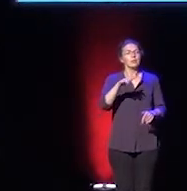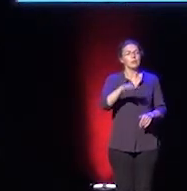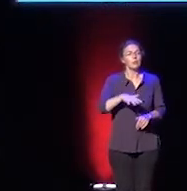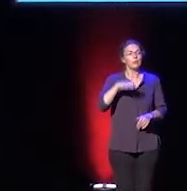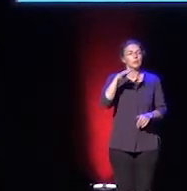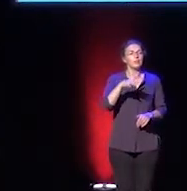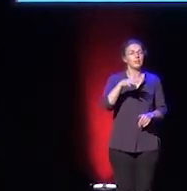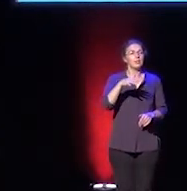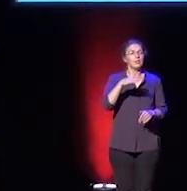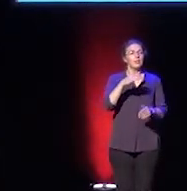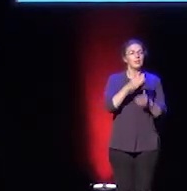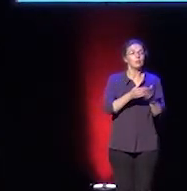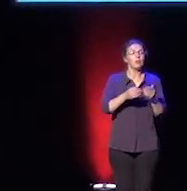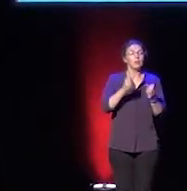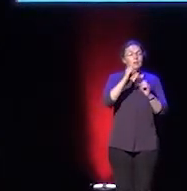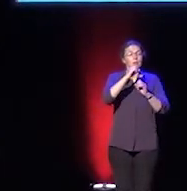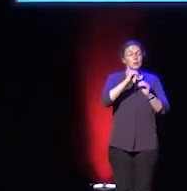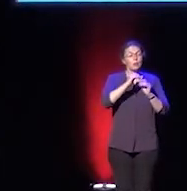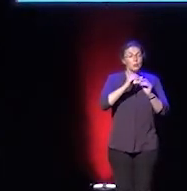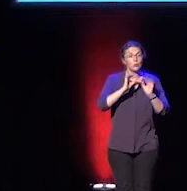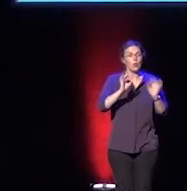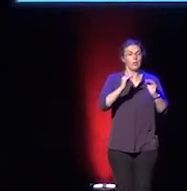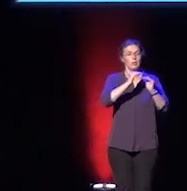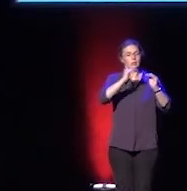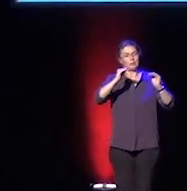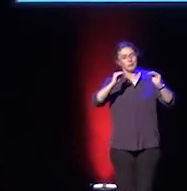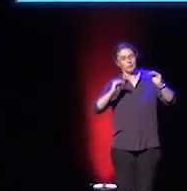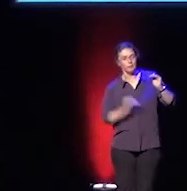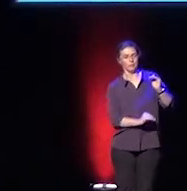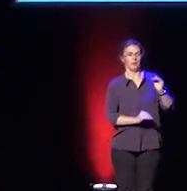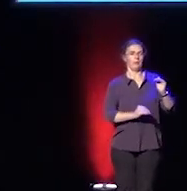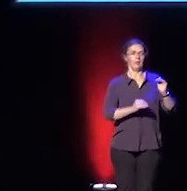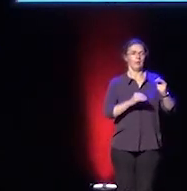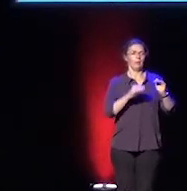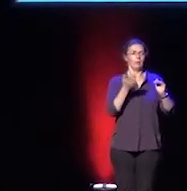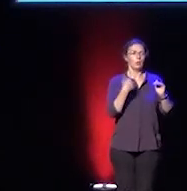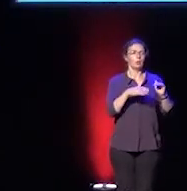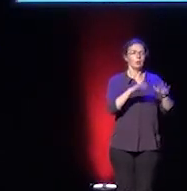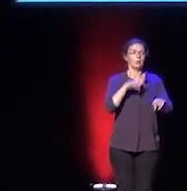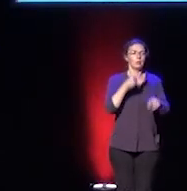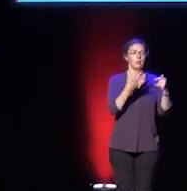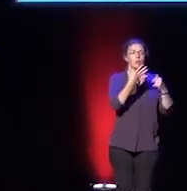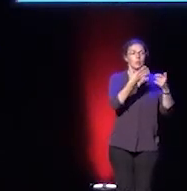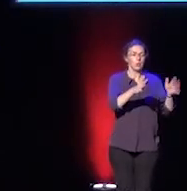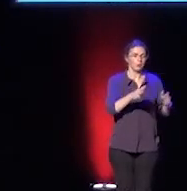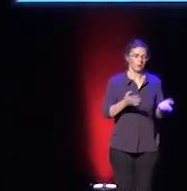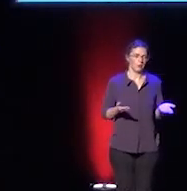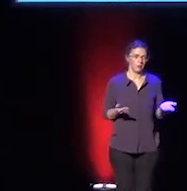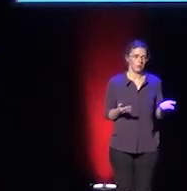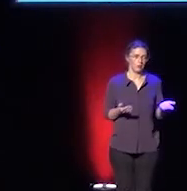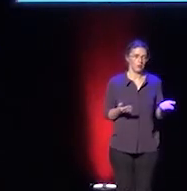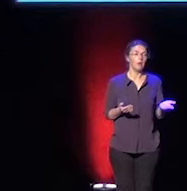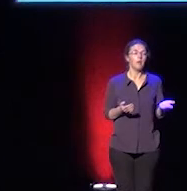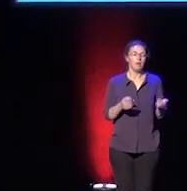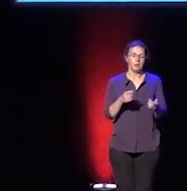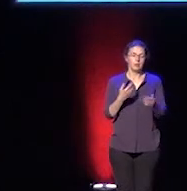2015 zum Teil deutlich unterhalb des Niveaus von 1995 gelandet sind, dann